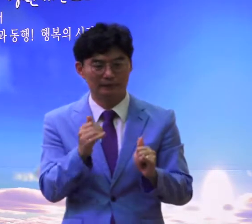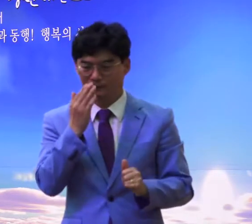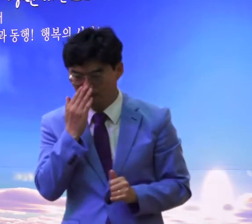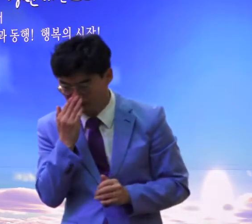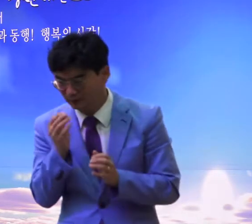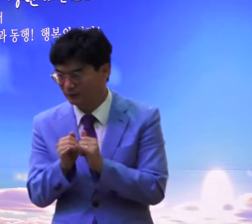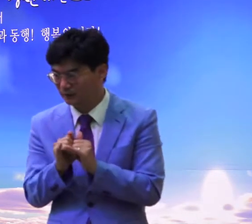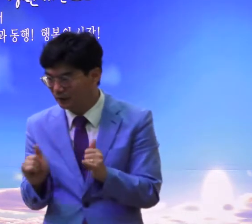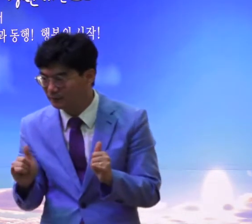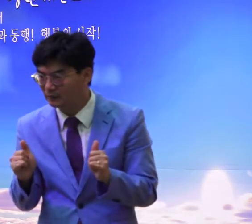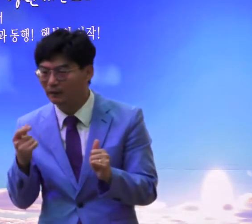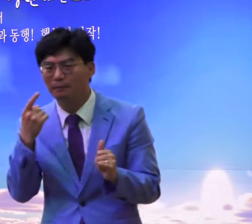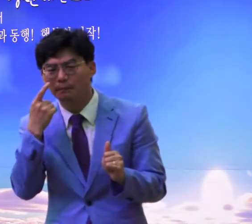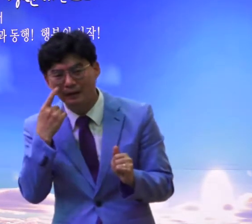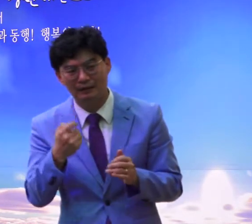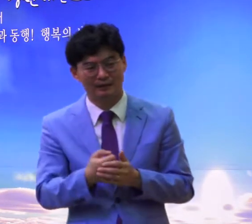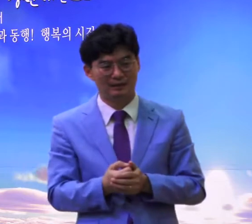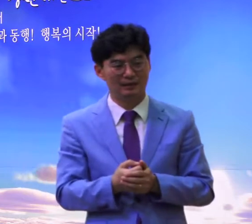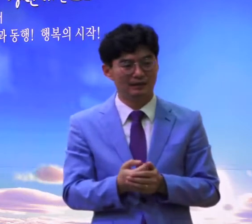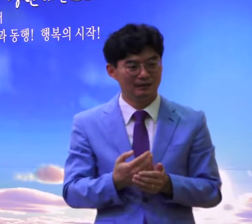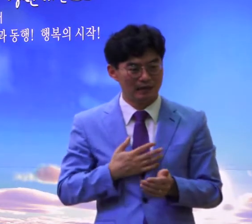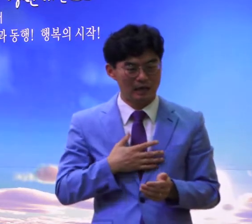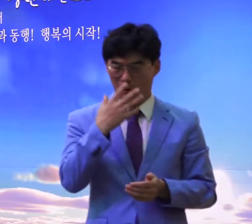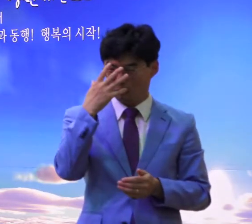잡고 계시는지를 돌아봐야 하는 것입니다.